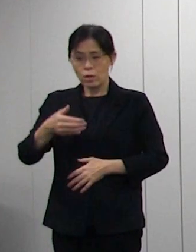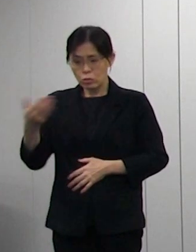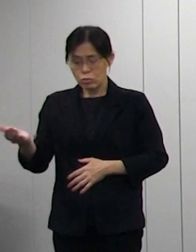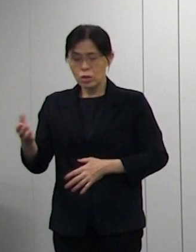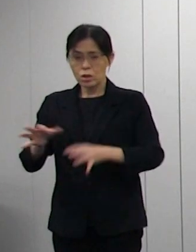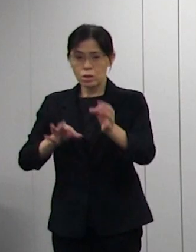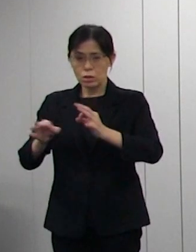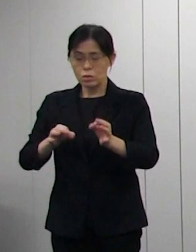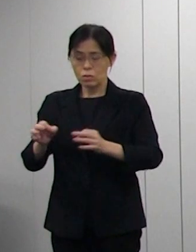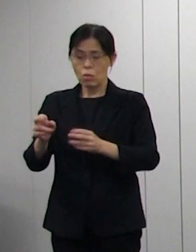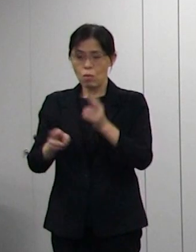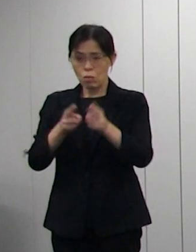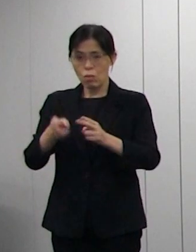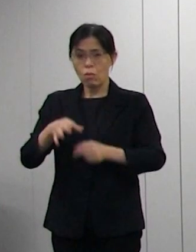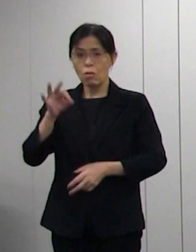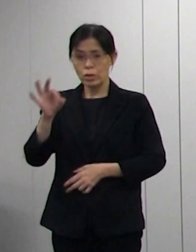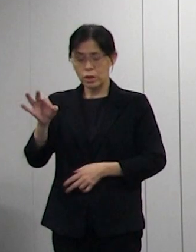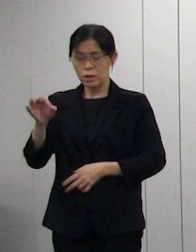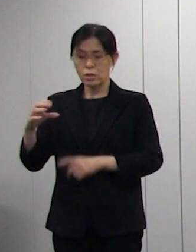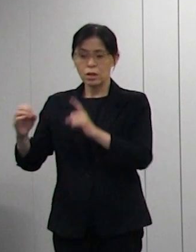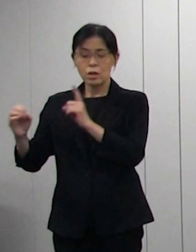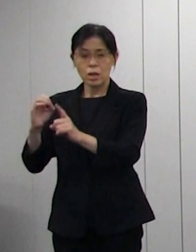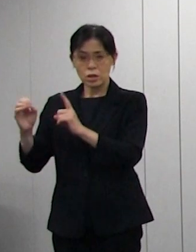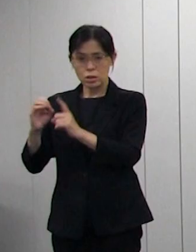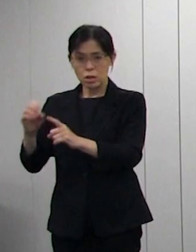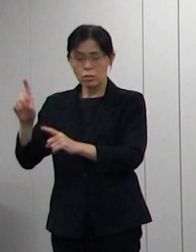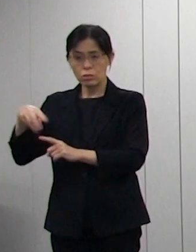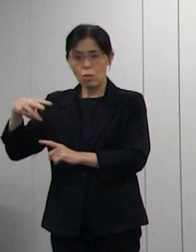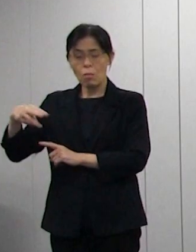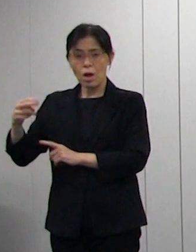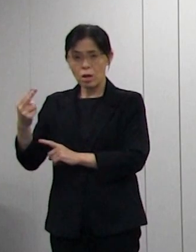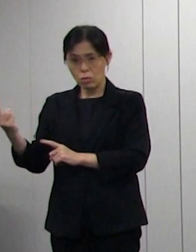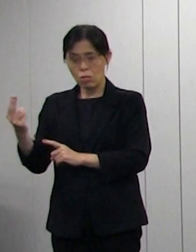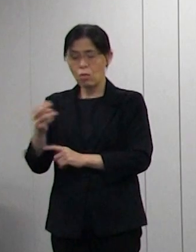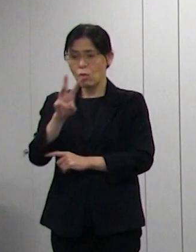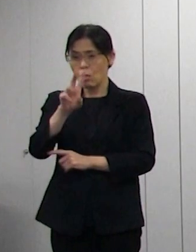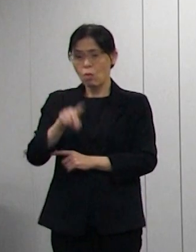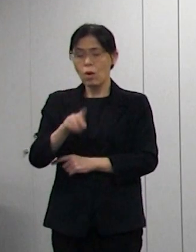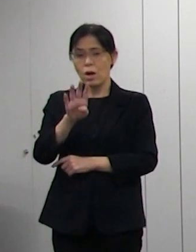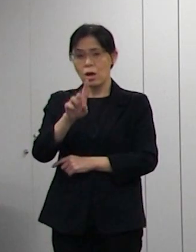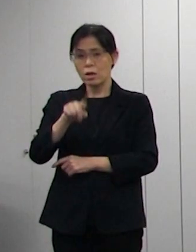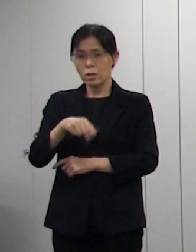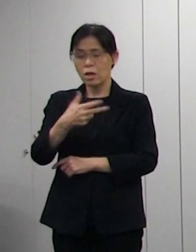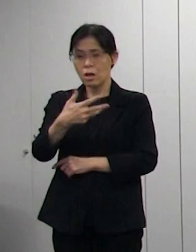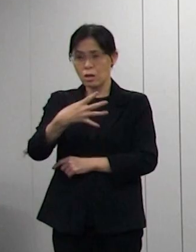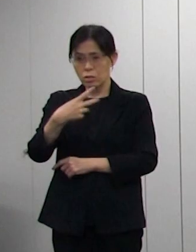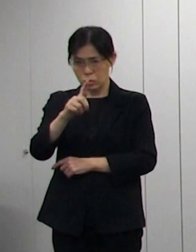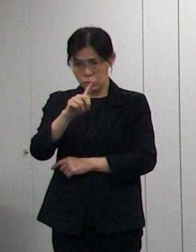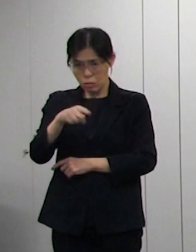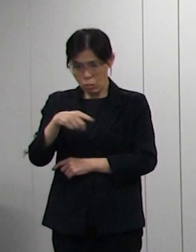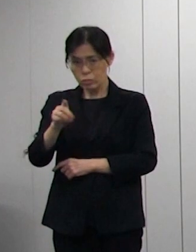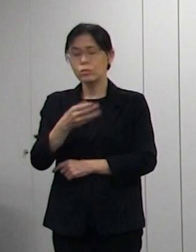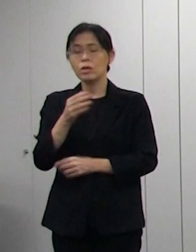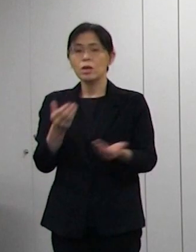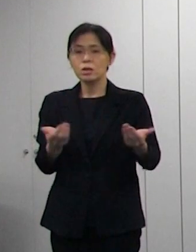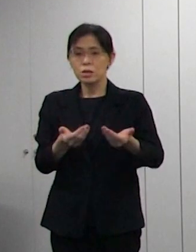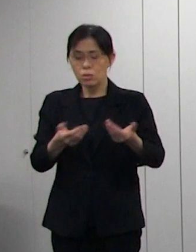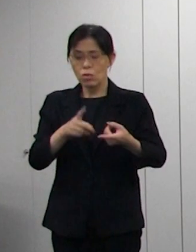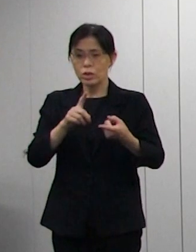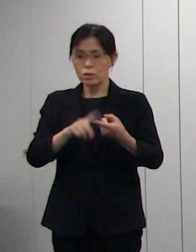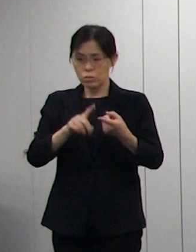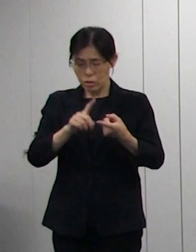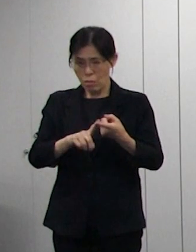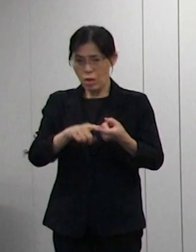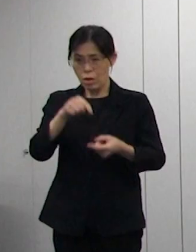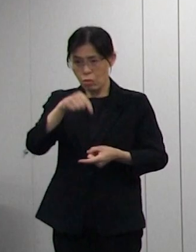です。デジタルノマドワーケーション実証事業については、ワーケーションのさらなるブ